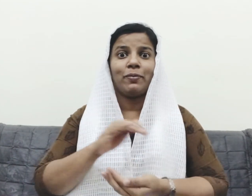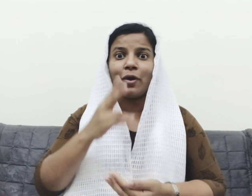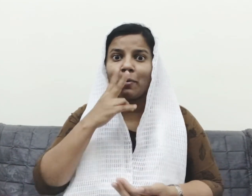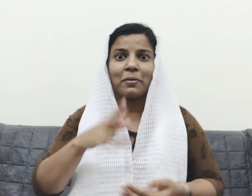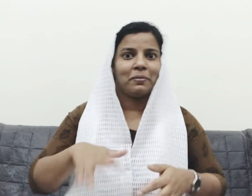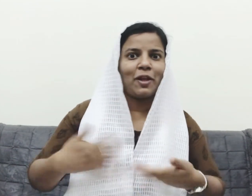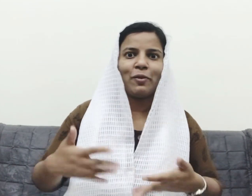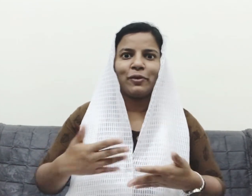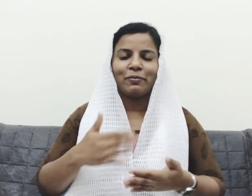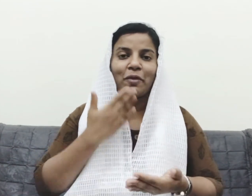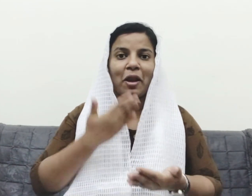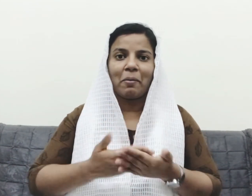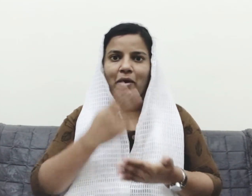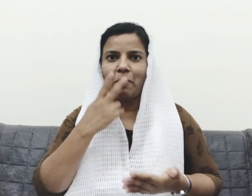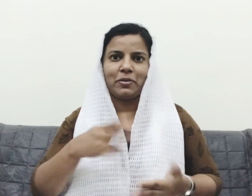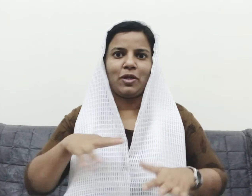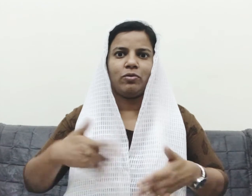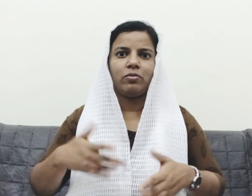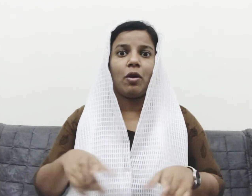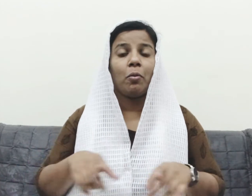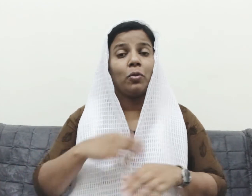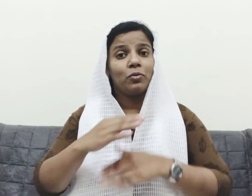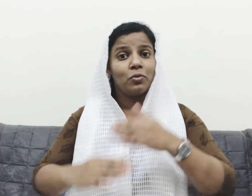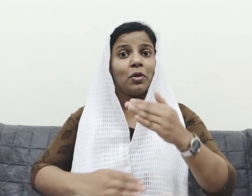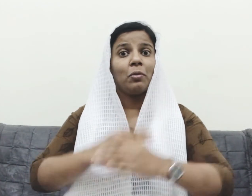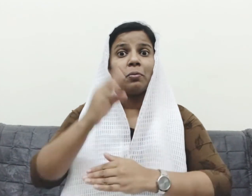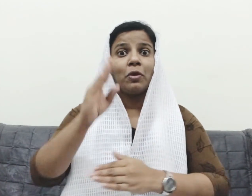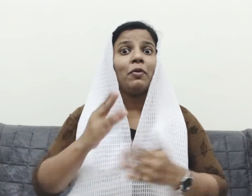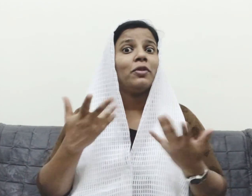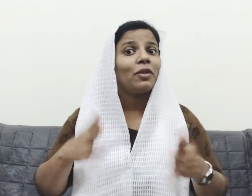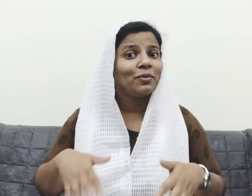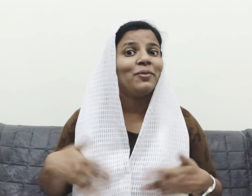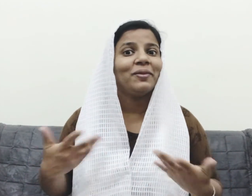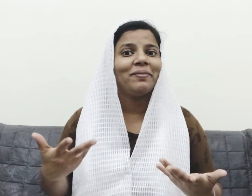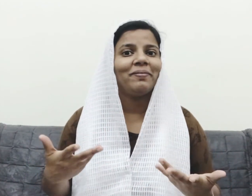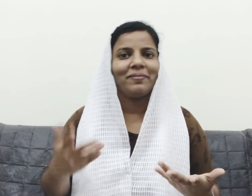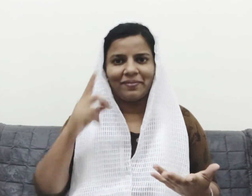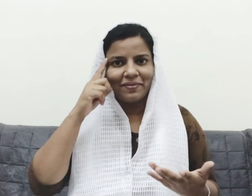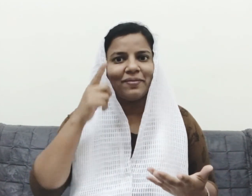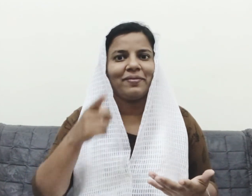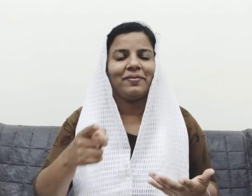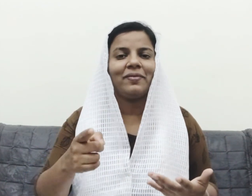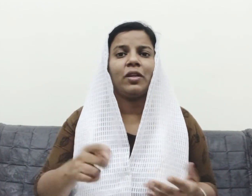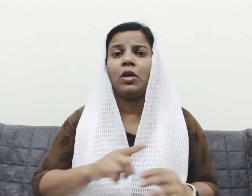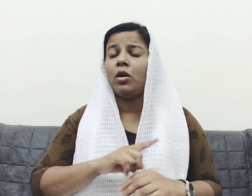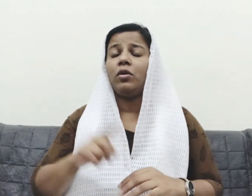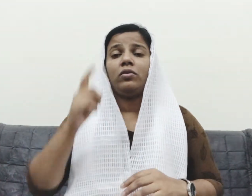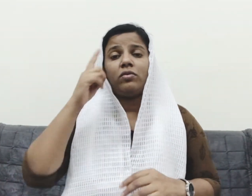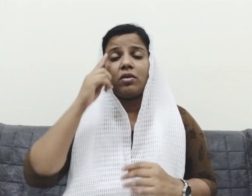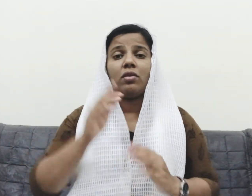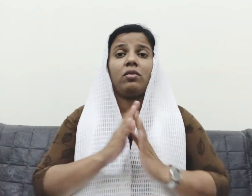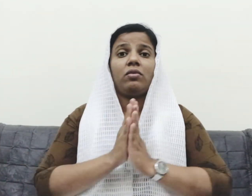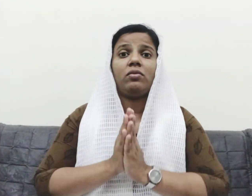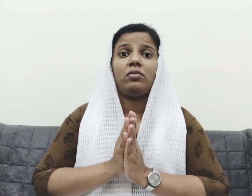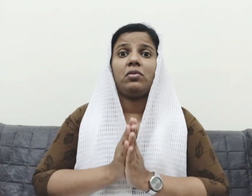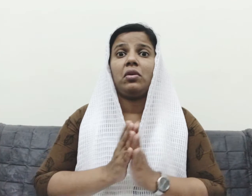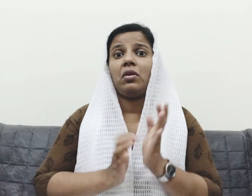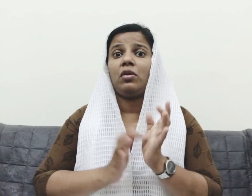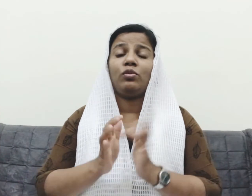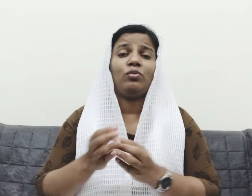സ്വർഗസ്ഥനായ പിതാവിന് എത്രയധികമായിരിക്കും. അതുകൊണ്ട് പ്രാർത്ഥിക്കാനായിട്ട് പിതാവിൻ്റെ അടുക്കിലേക്ക് വരുമ്പോൾ ഒരിക്കലും ചിന്തിക്കില്ല അയ്യോ തെരുമാരിക്കുമോ, അയ്യോ